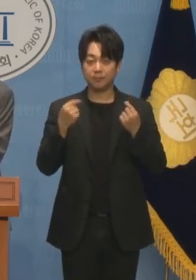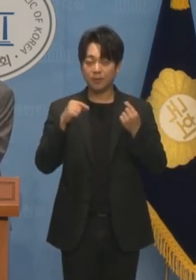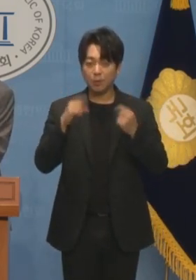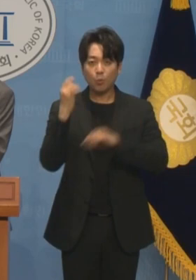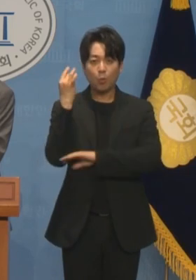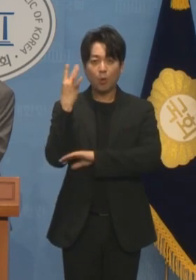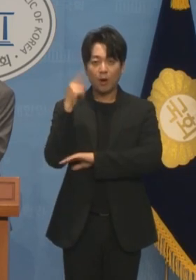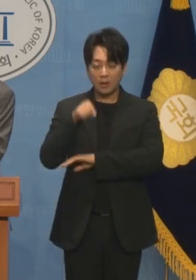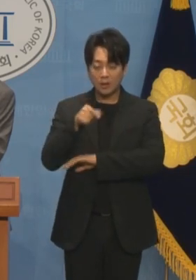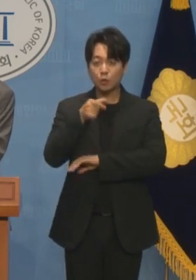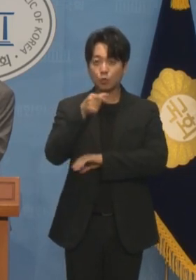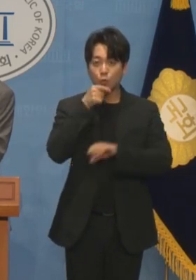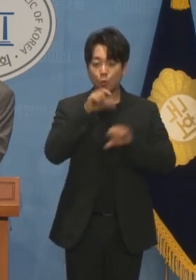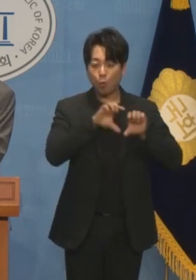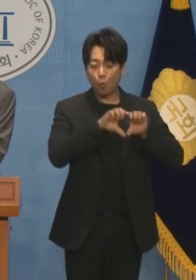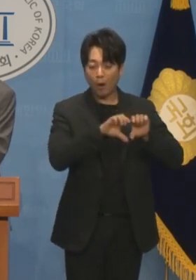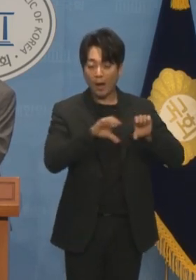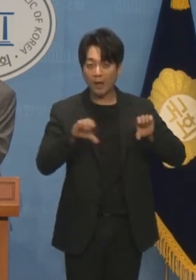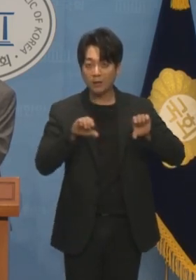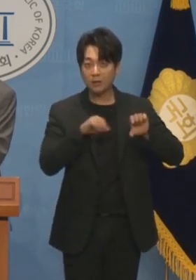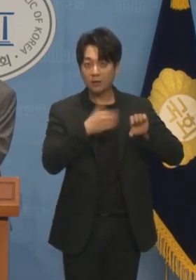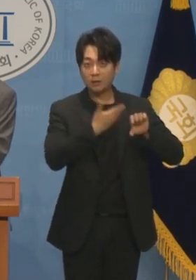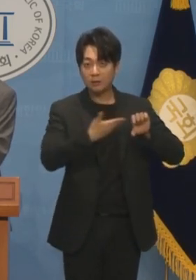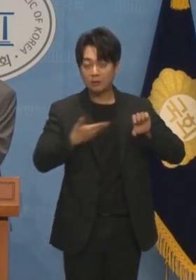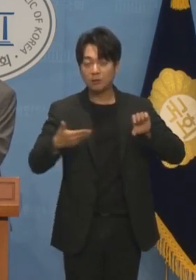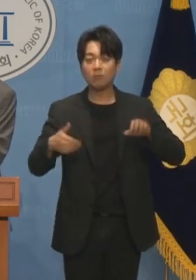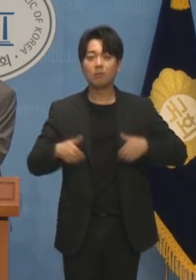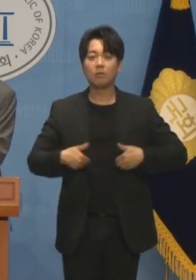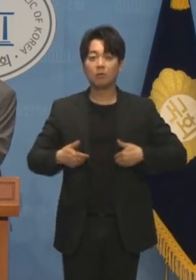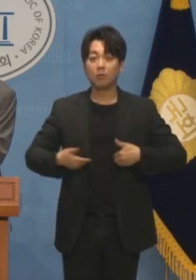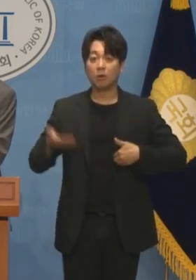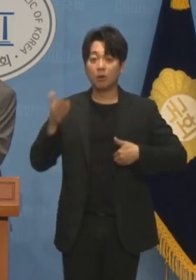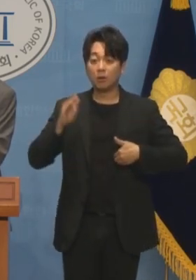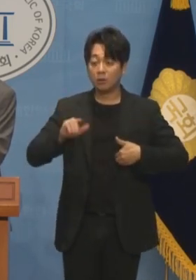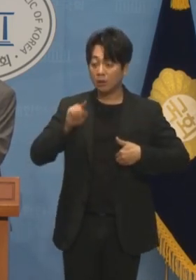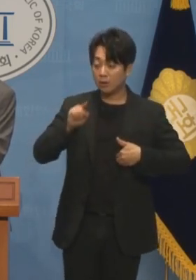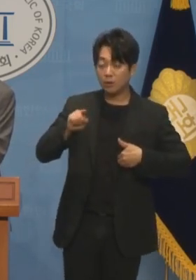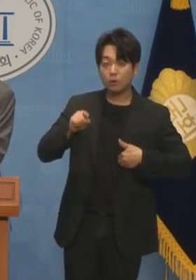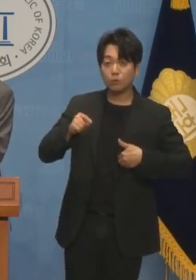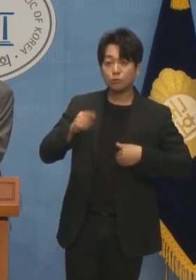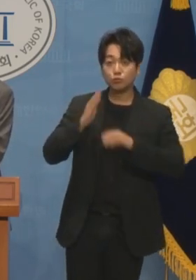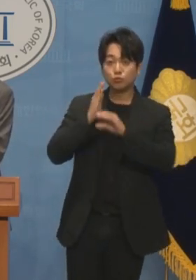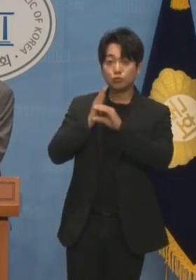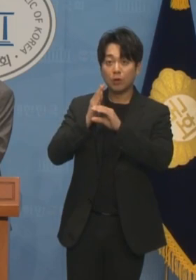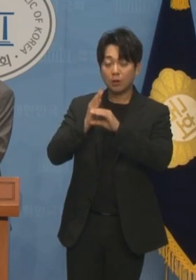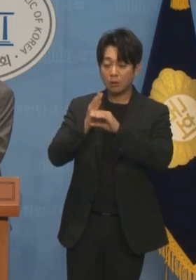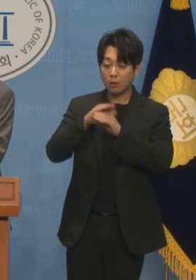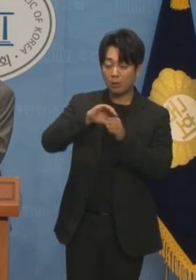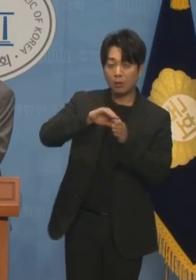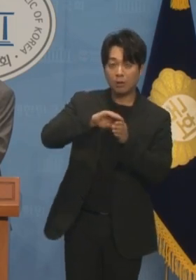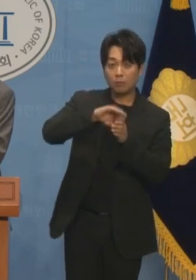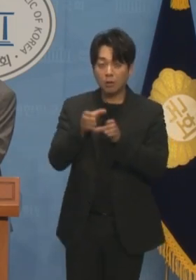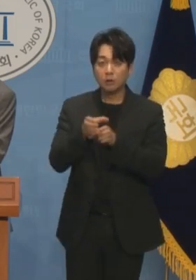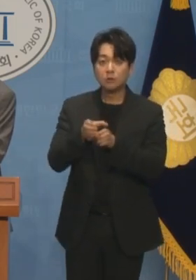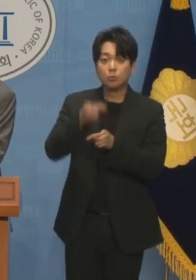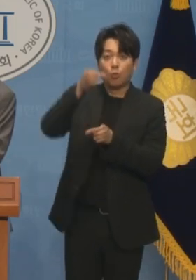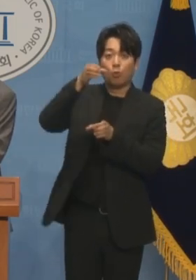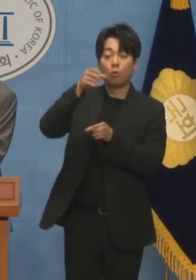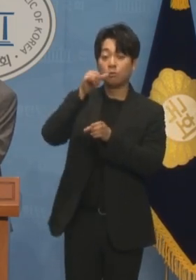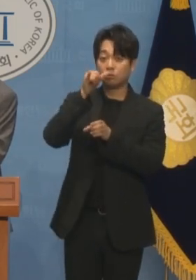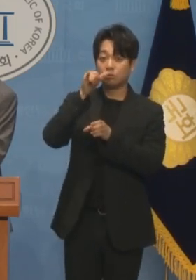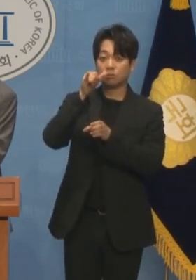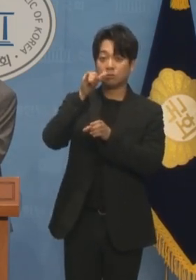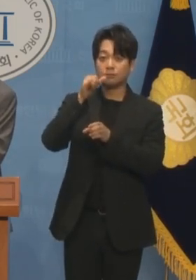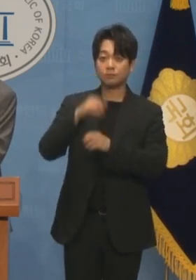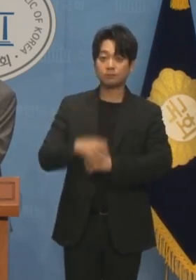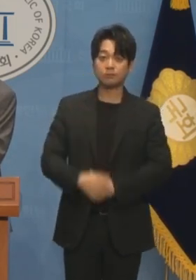되는데 하수 상단 부분, 볼록 튀어나온 상단 부분을 잘라버리고 세로로 묻었다는 겁니다. 그